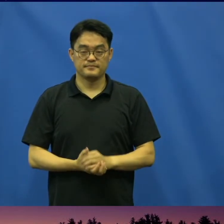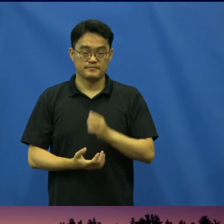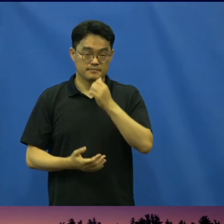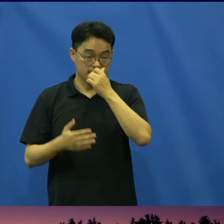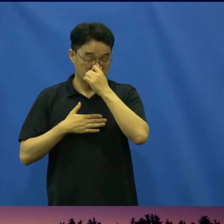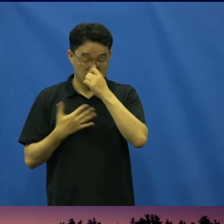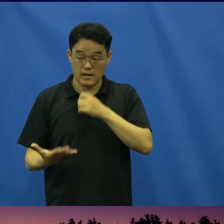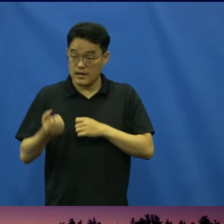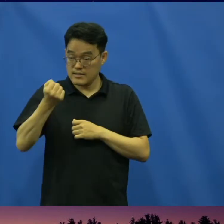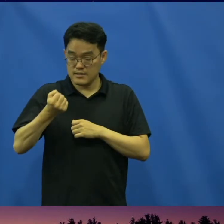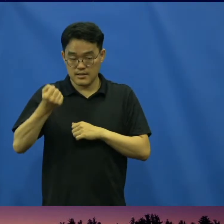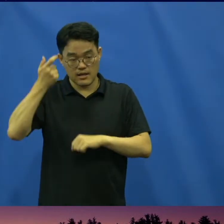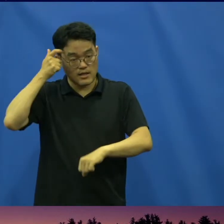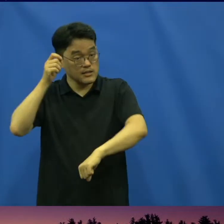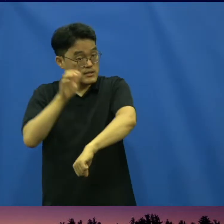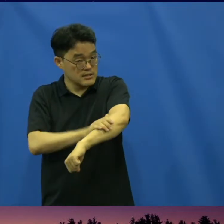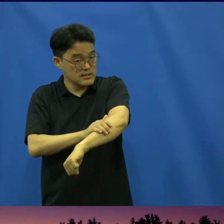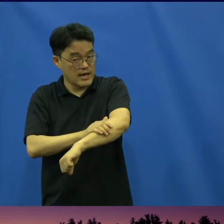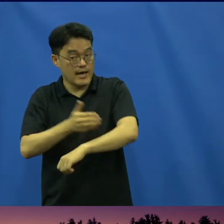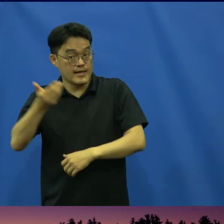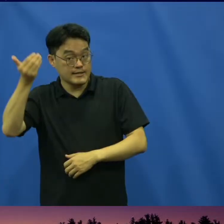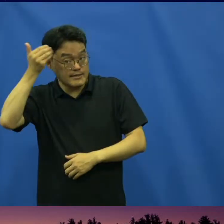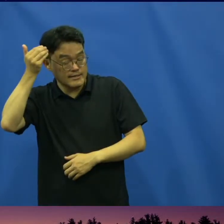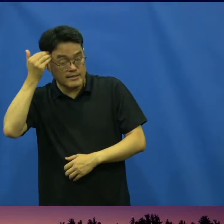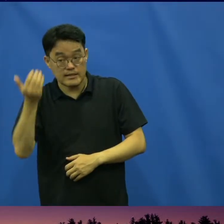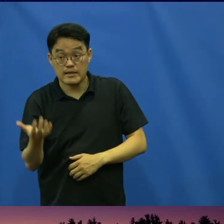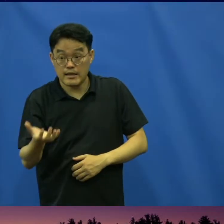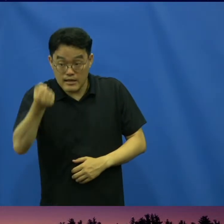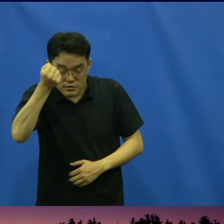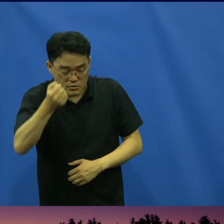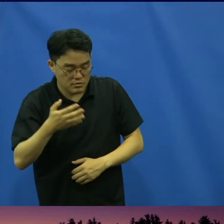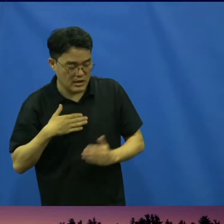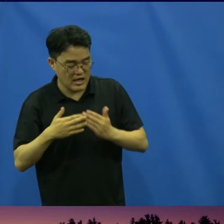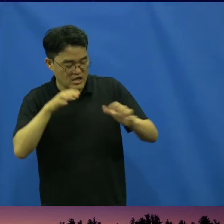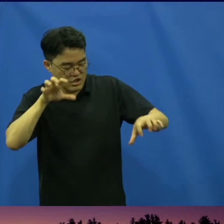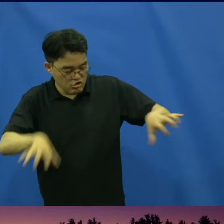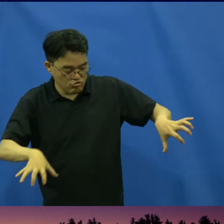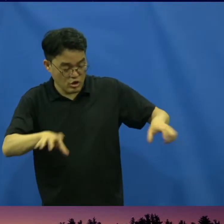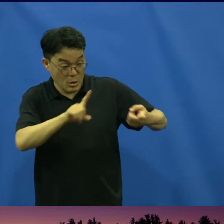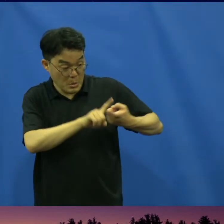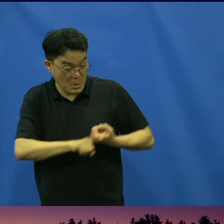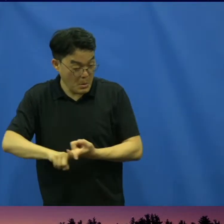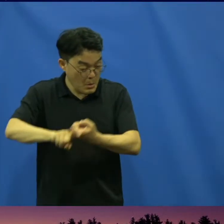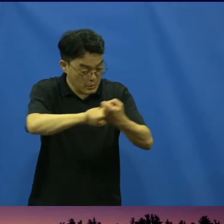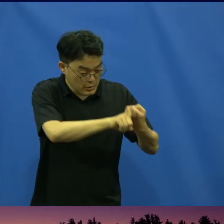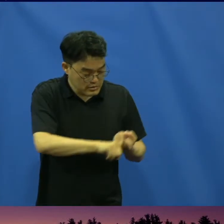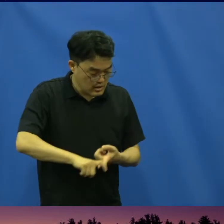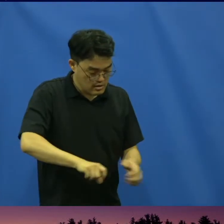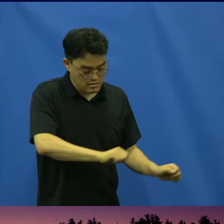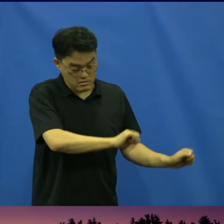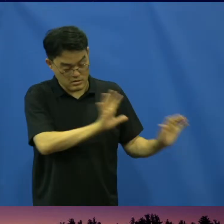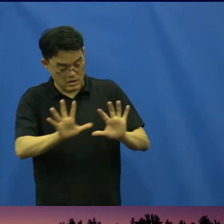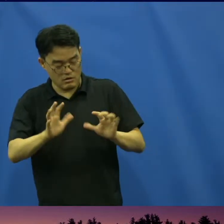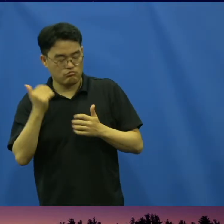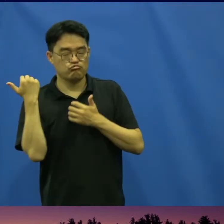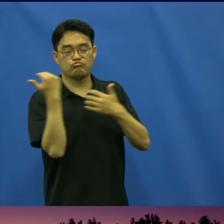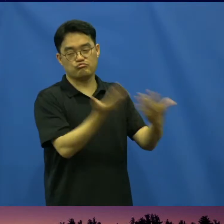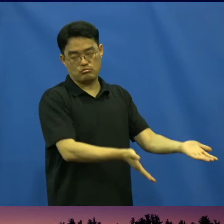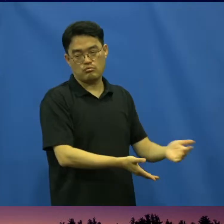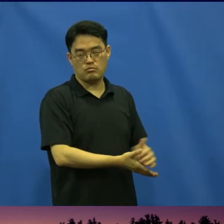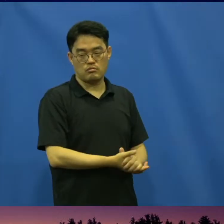지혜와 지식으로 공동체를 살리고 이웃을 살리고 단순히 판단하고 비평하는 거 소홀하지 말라는 거예요, 여러분.